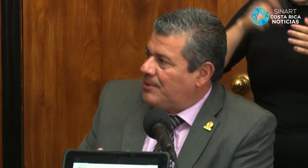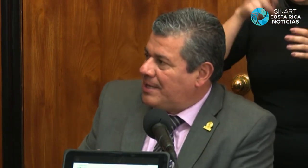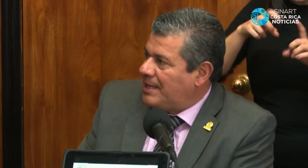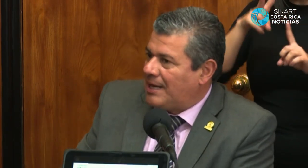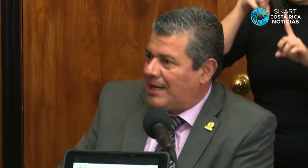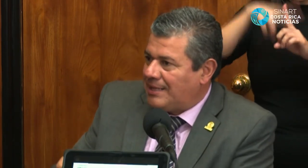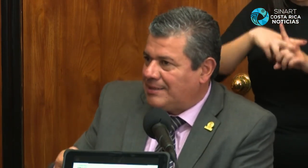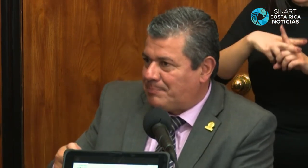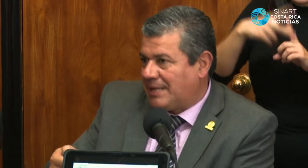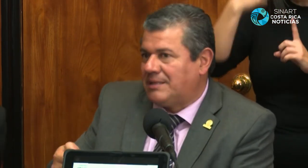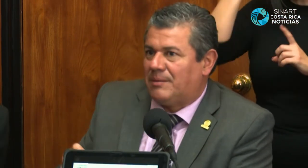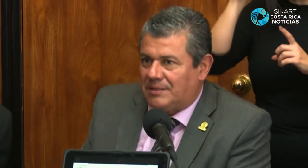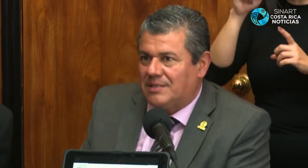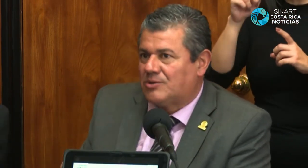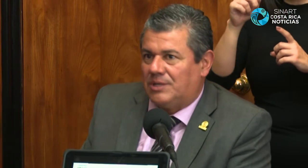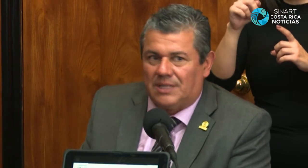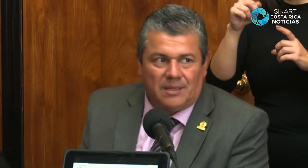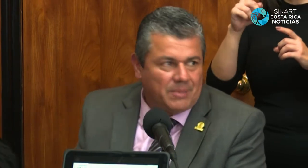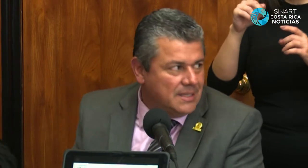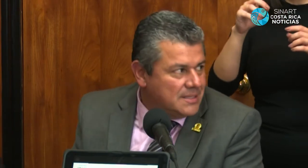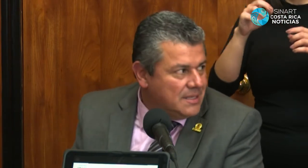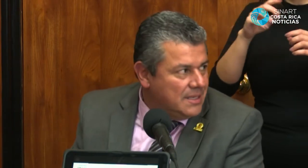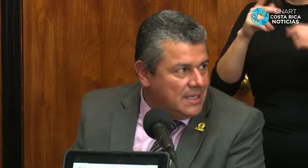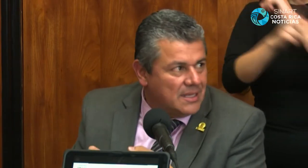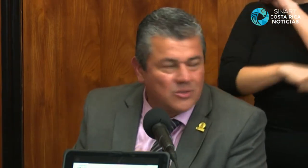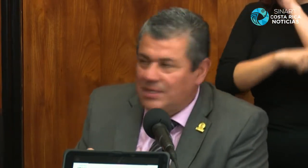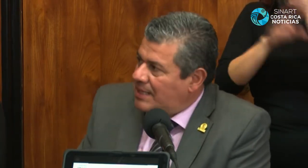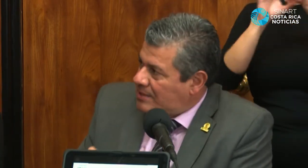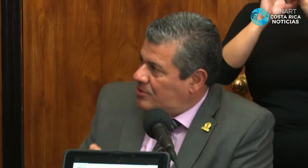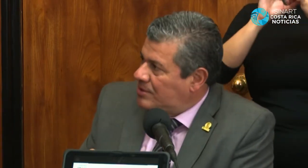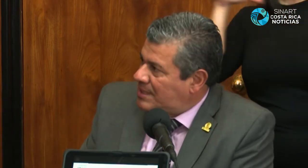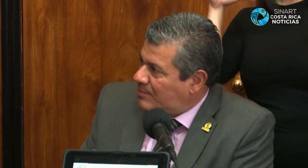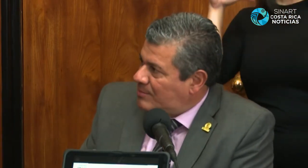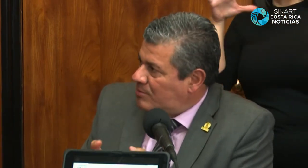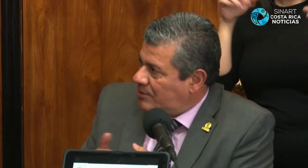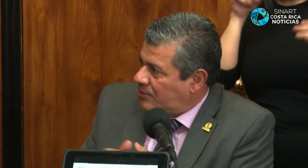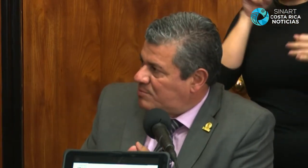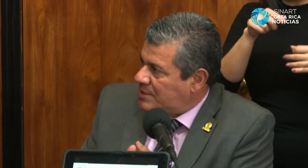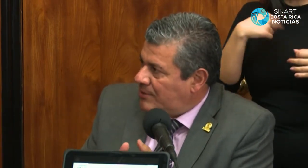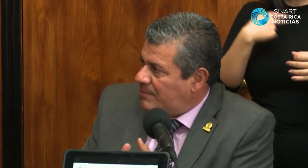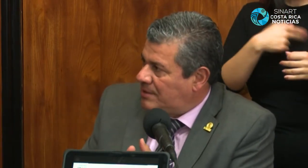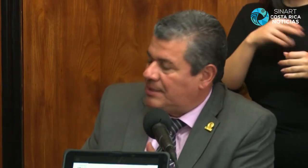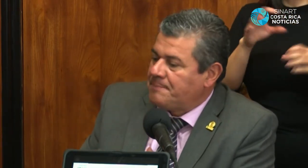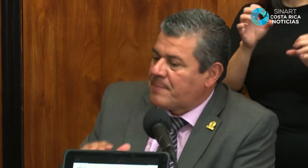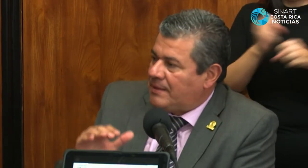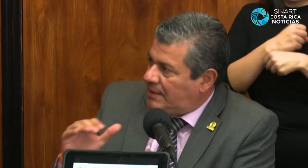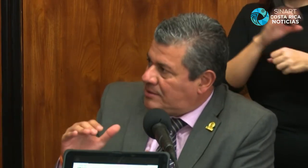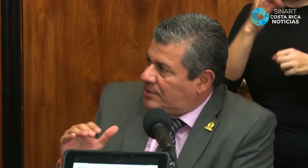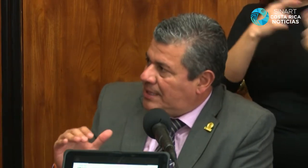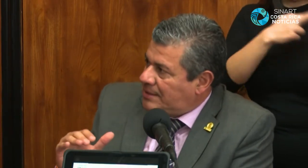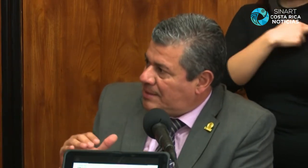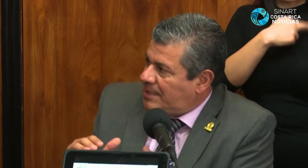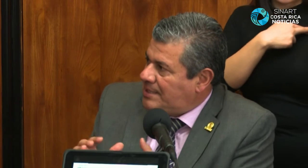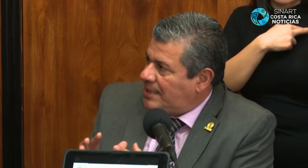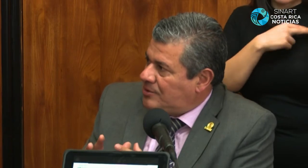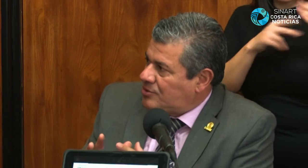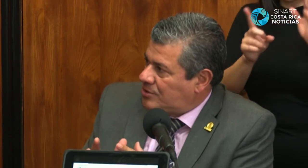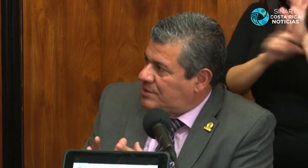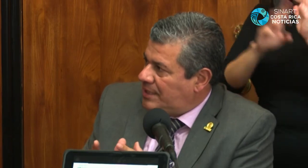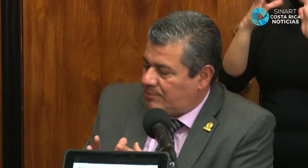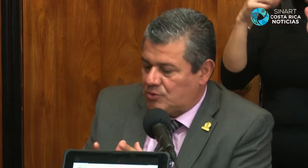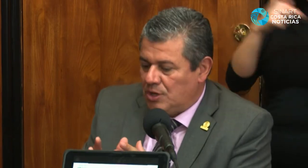nos llevarían a prácticamente desconectar el país. Y eso es la acción que estamos tomando responsablemente. Dentro de la alerta